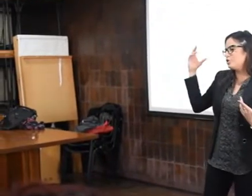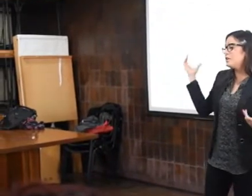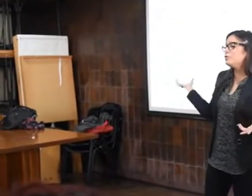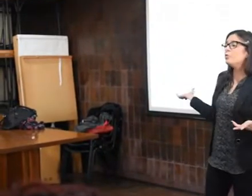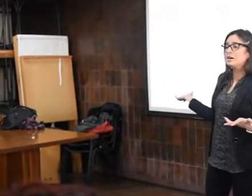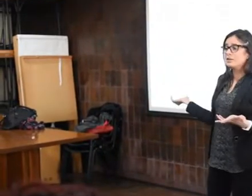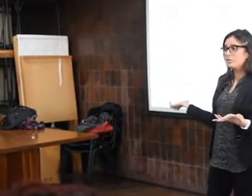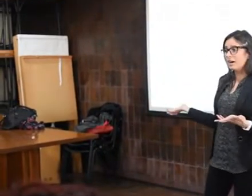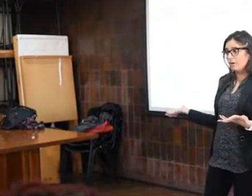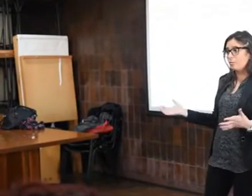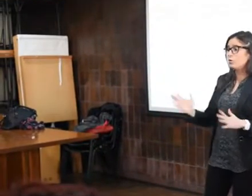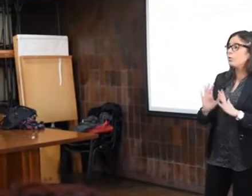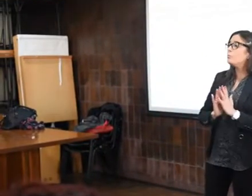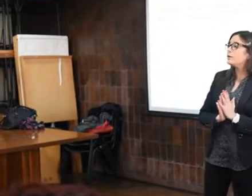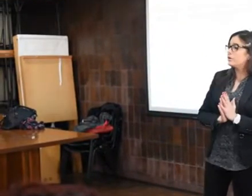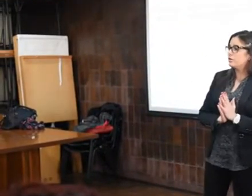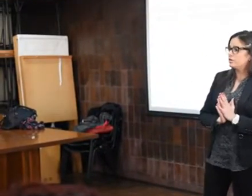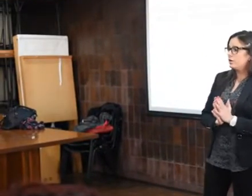nunca